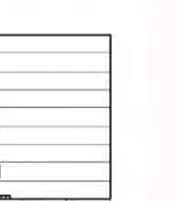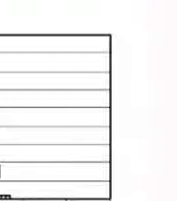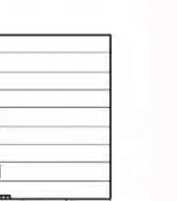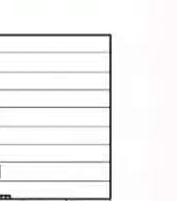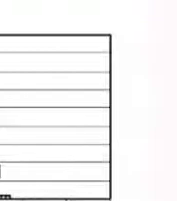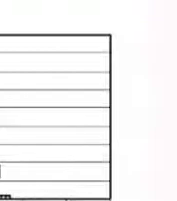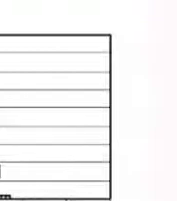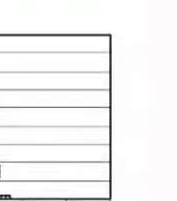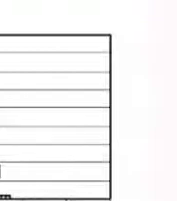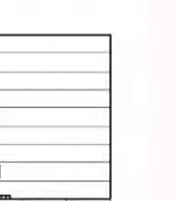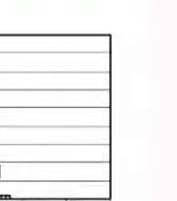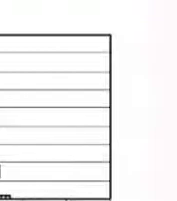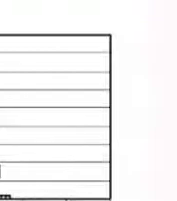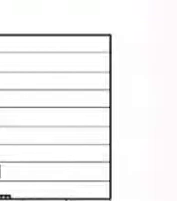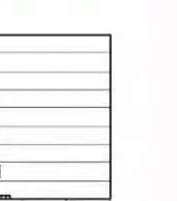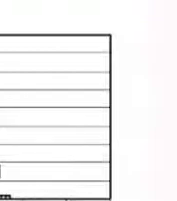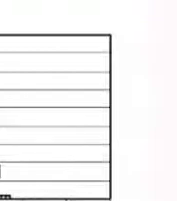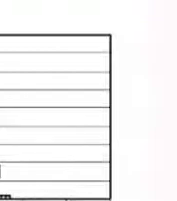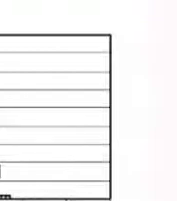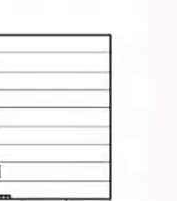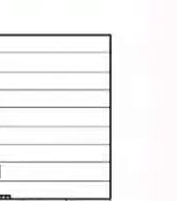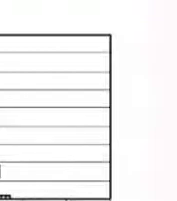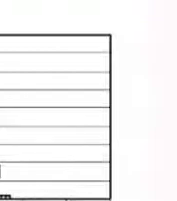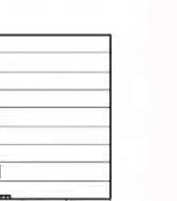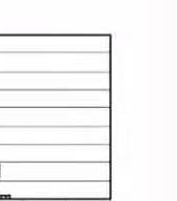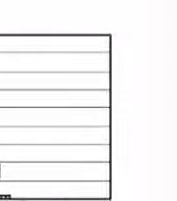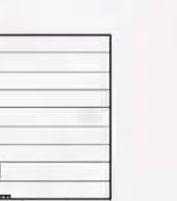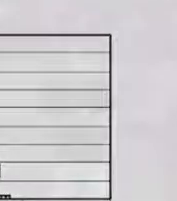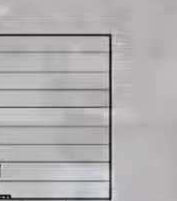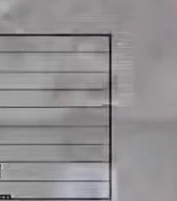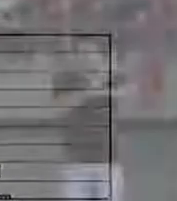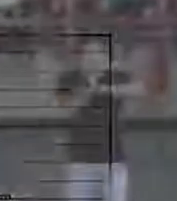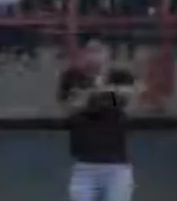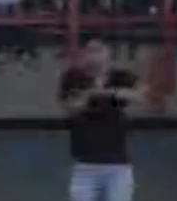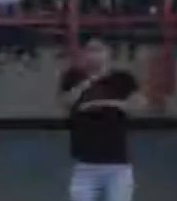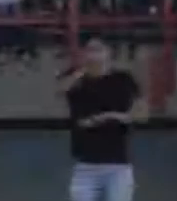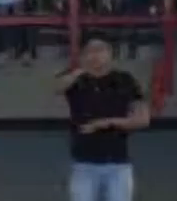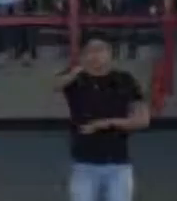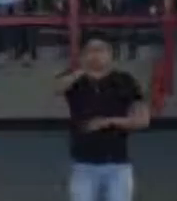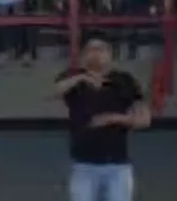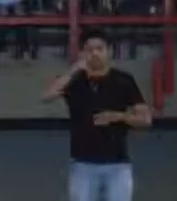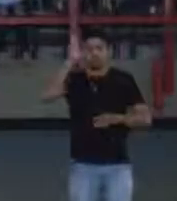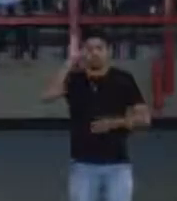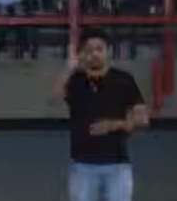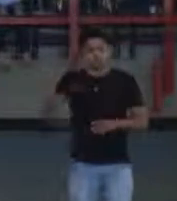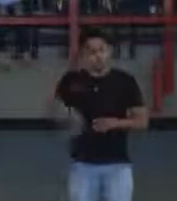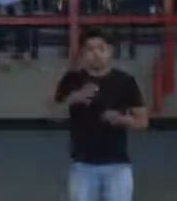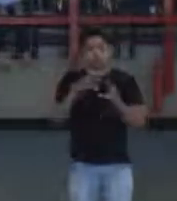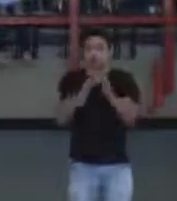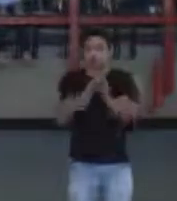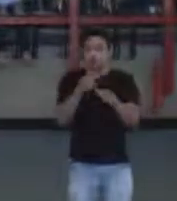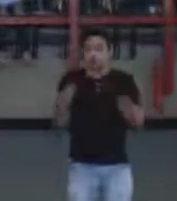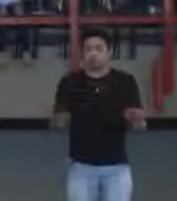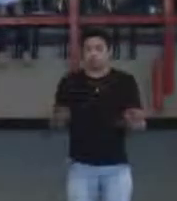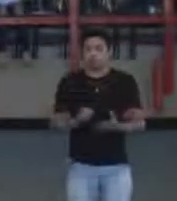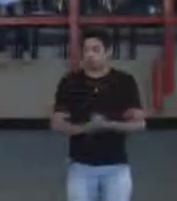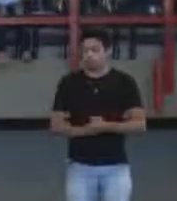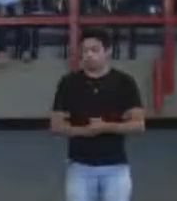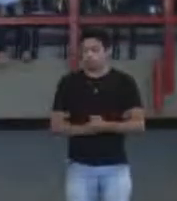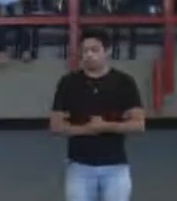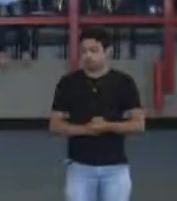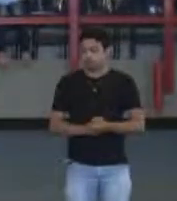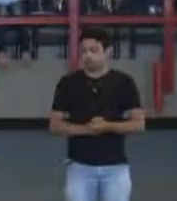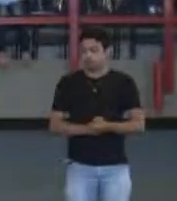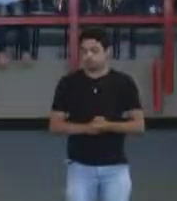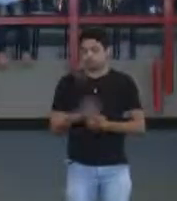sua velocidade aproximada. A velocidade média dos veículos que trafegam nessa avenida é. Então, vamos analisar